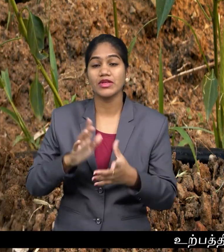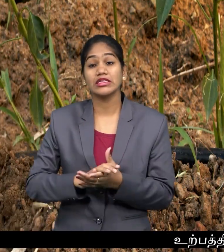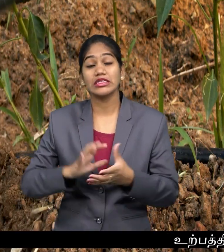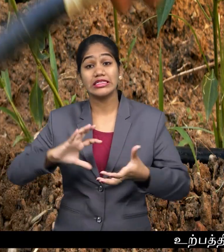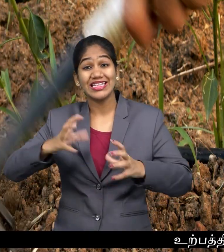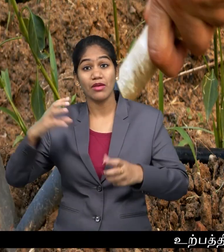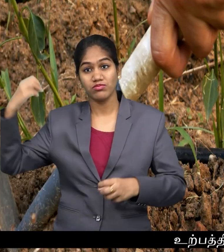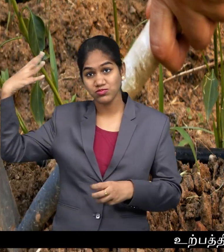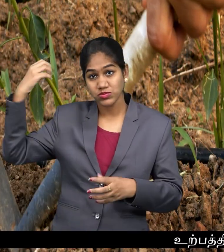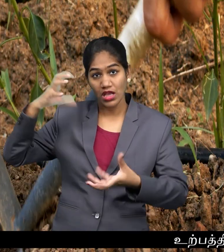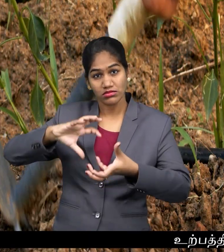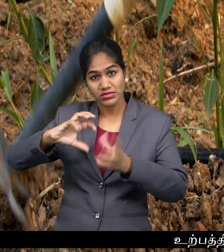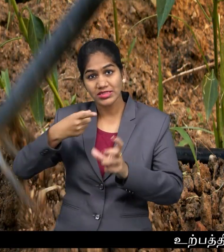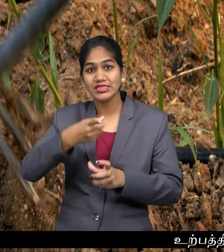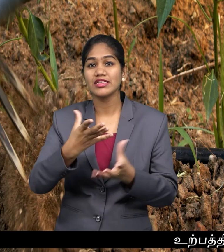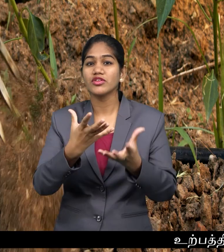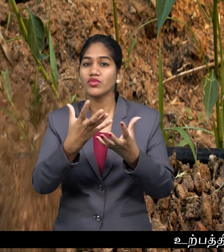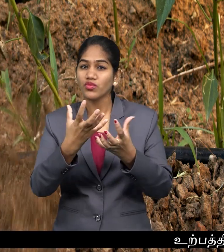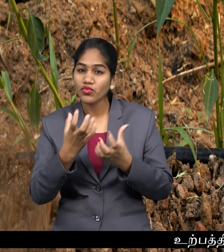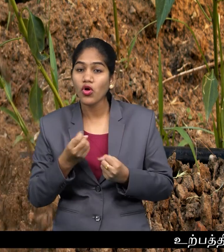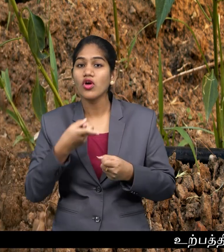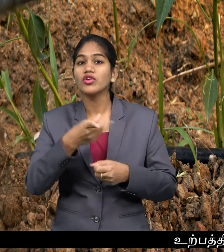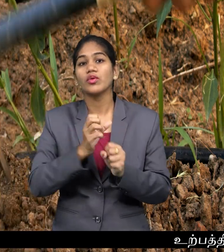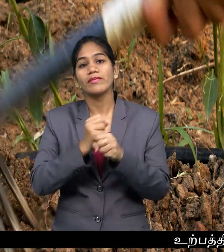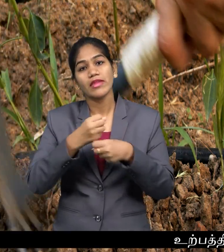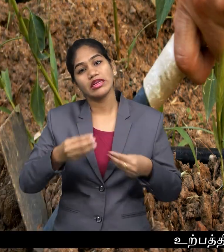உற்பத்தி செய்ய வேண்டும்.